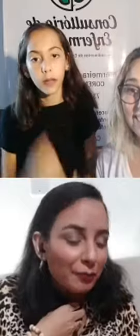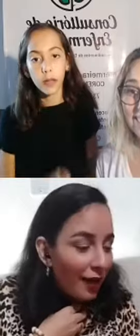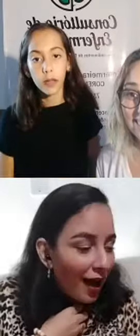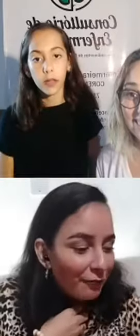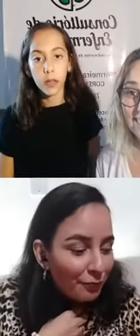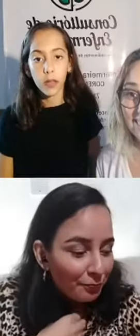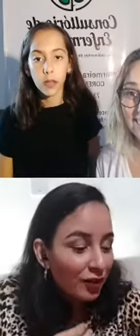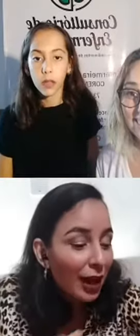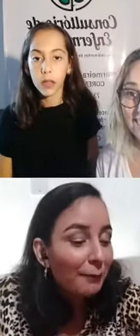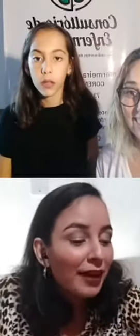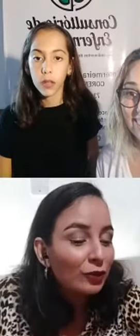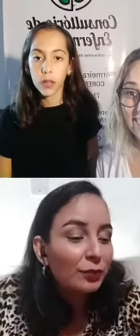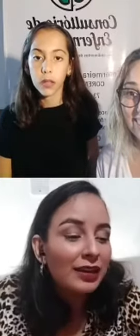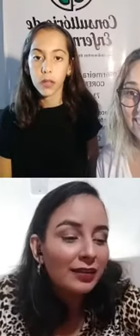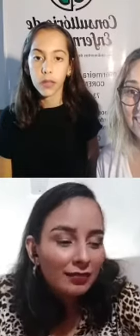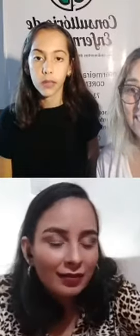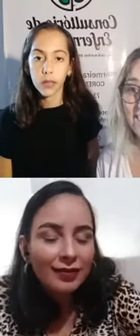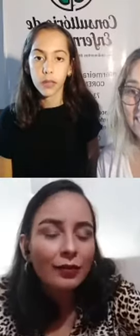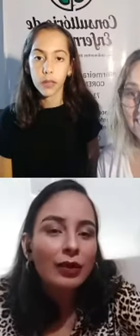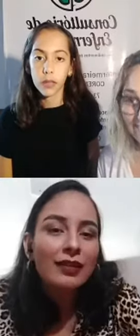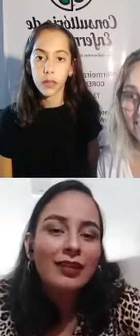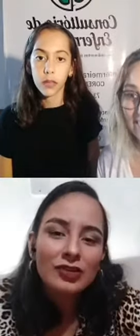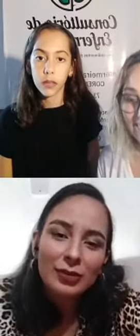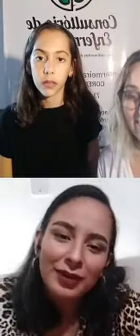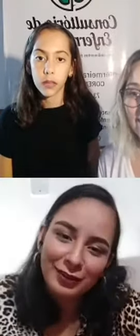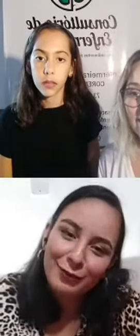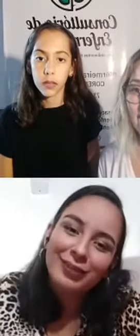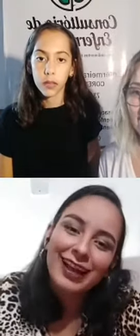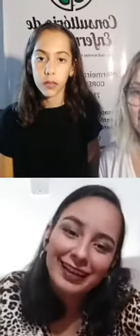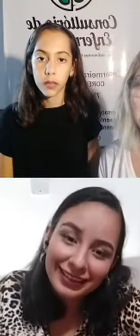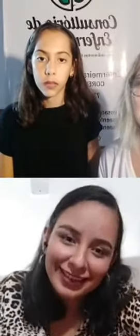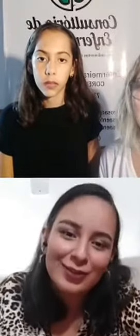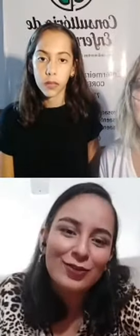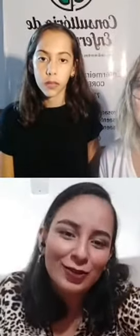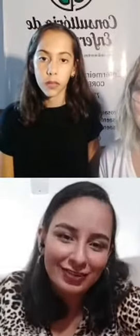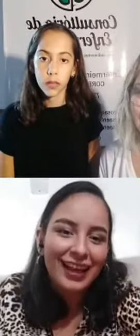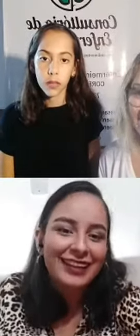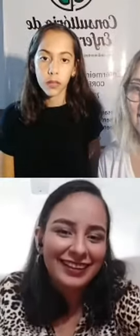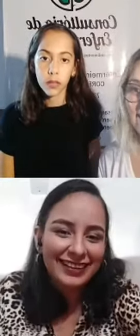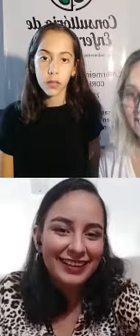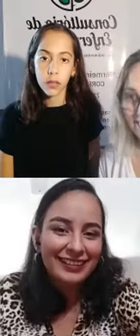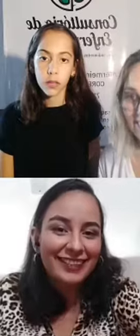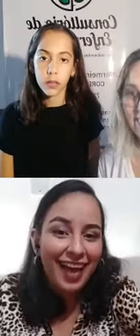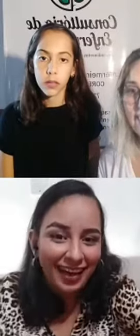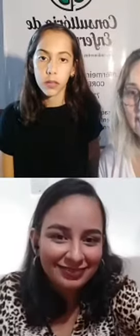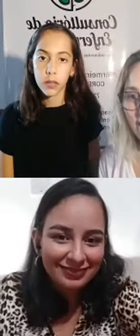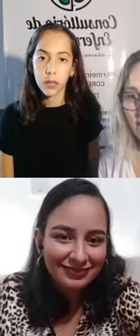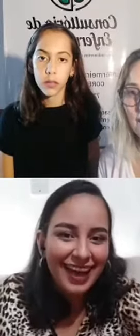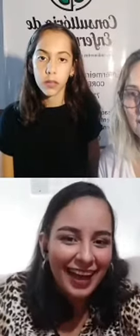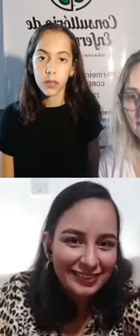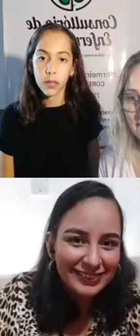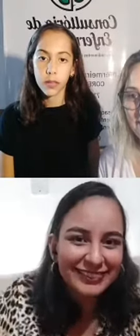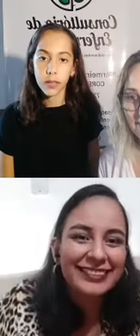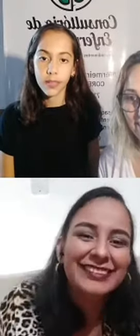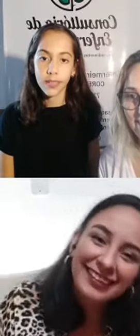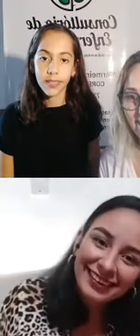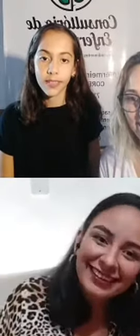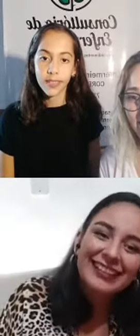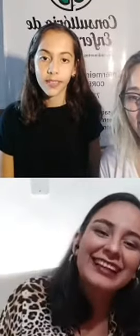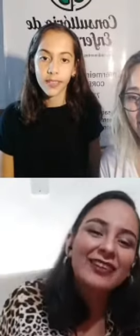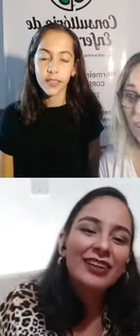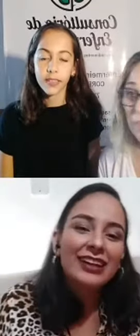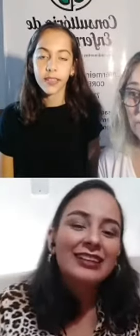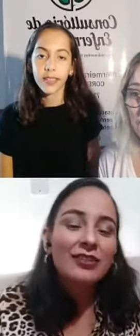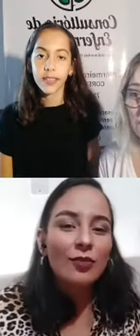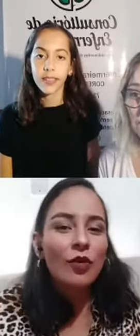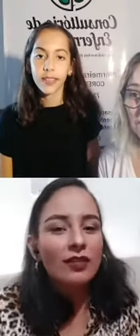vier chegar perto de mim 50 centímetros, eu vou estar gritando, surtada. Não! Não!